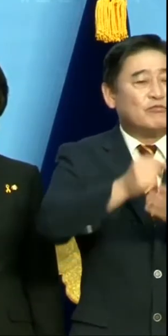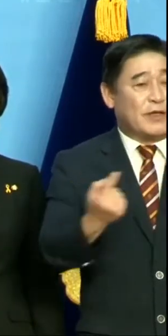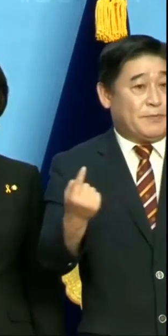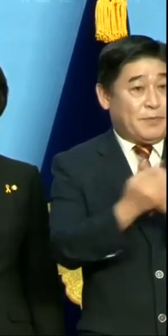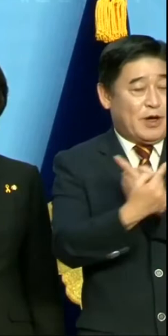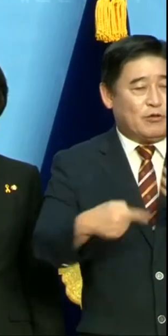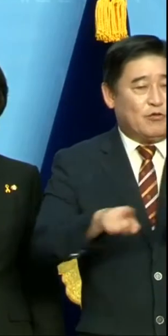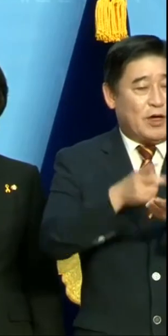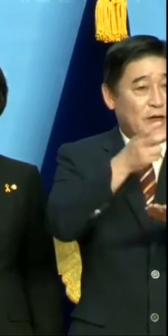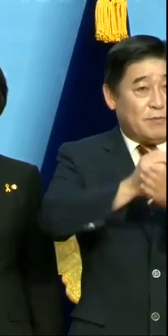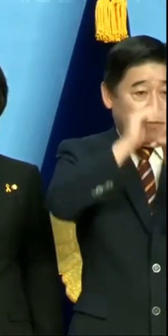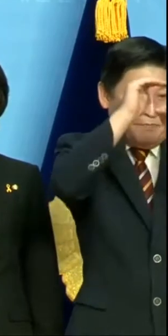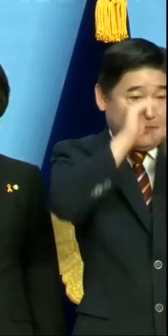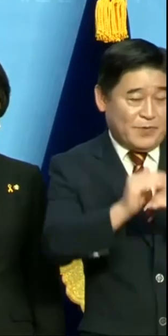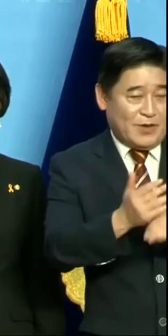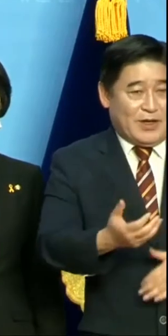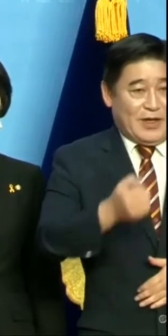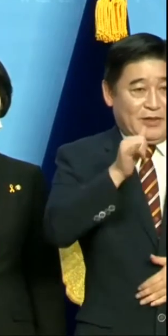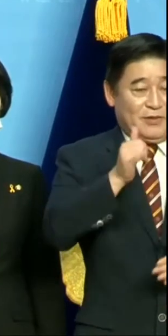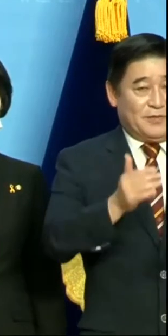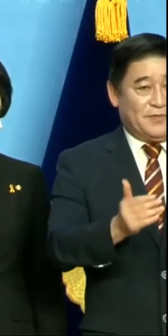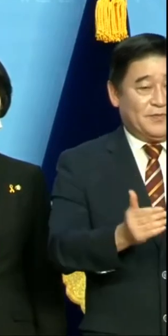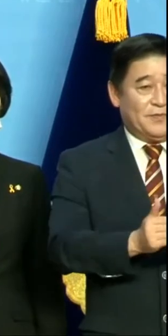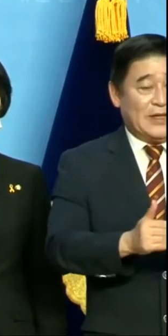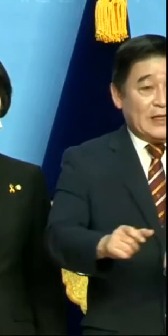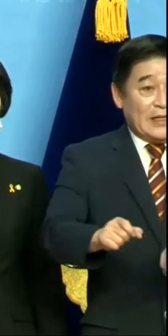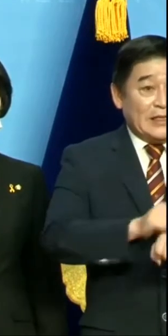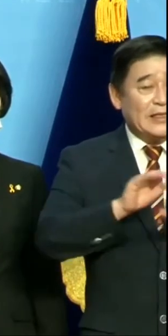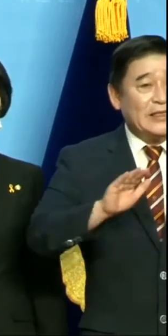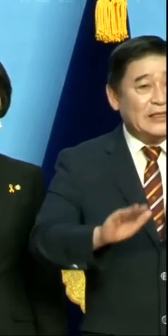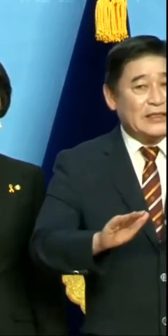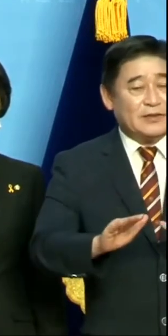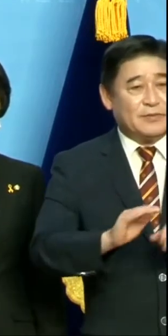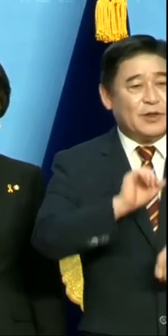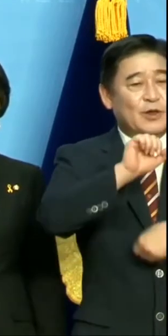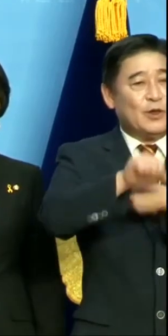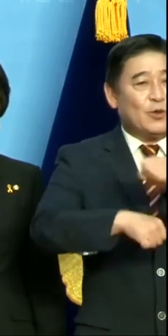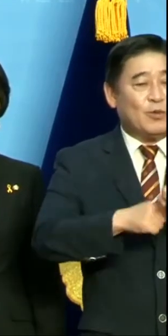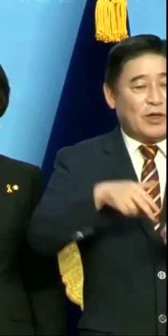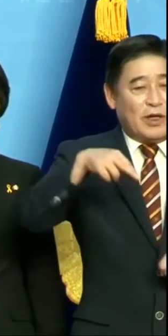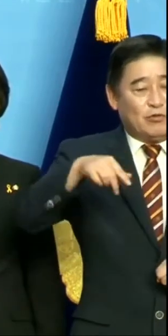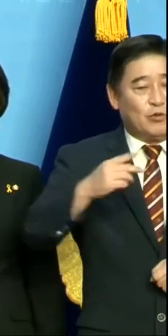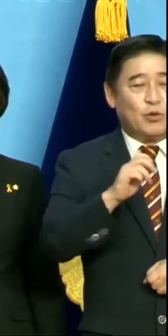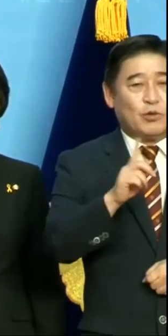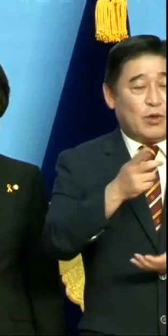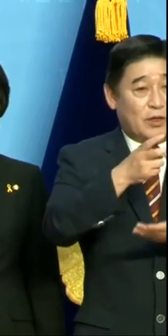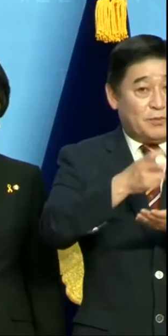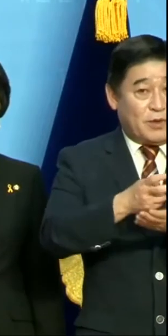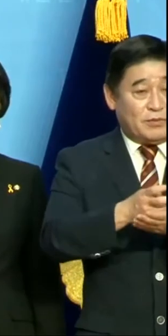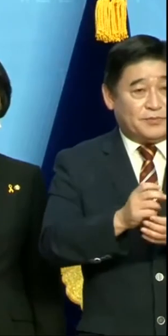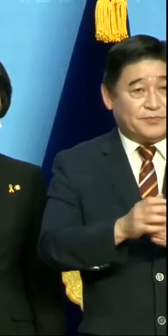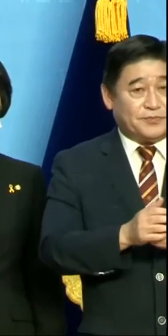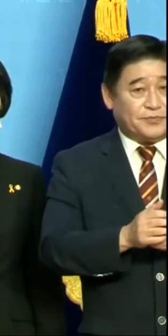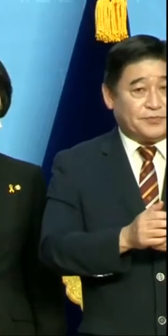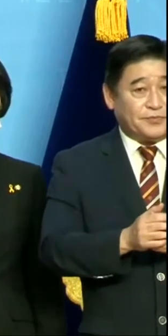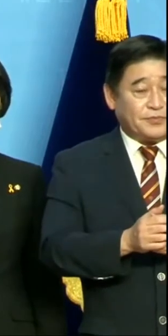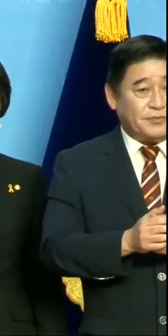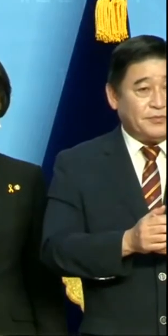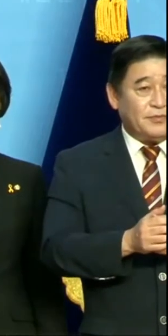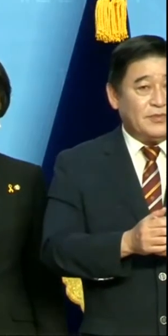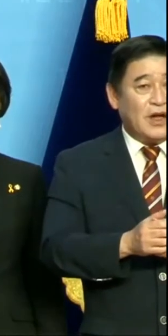위한 조항들을 담고 있습니다 특히 현행 두둥 무런 수족관 법은 게재 정지 이해 관계자의 반발로